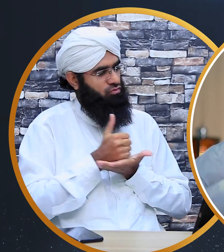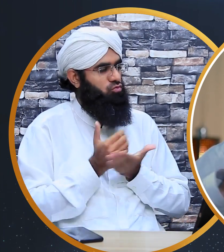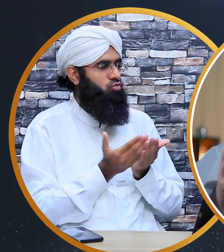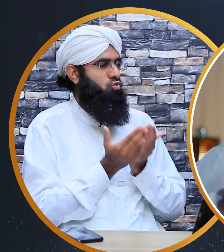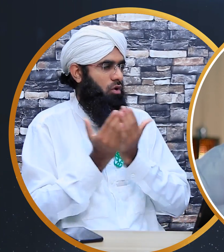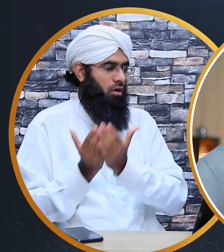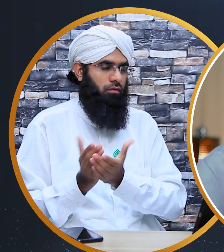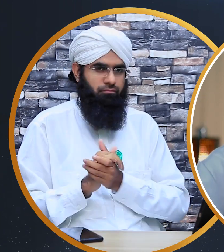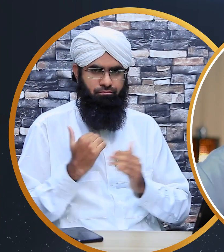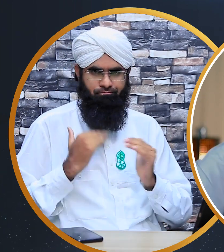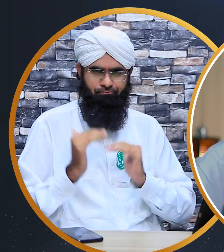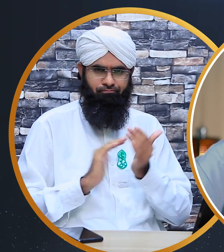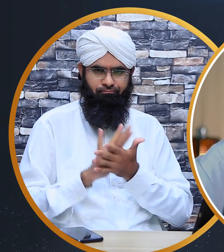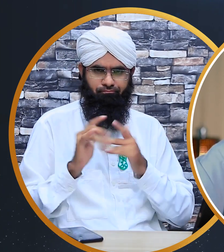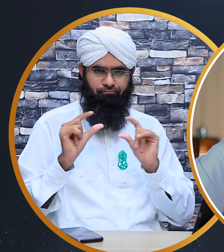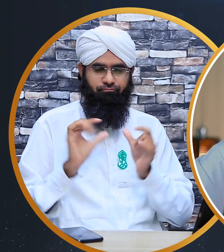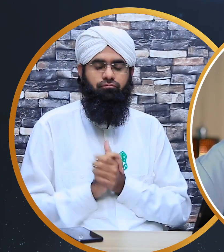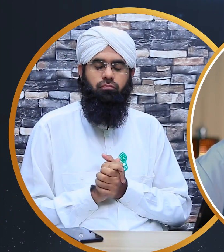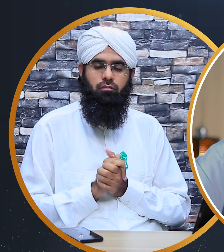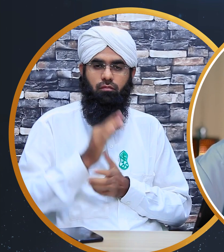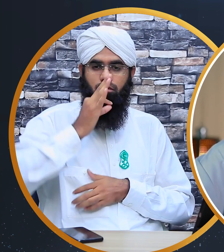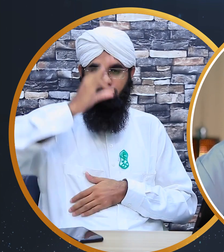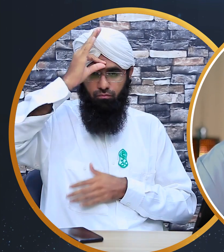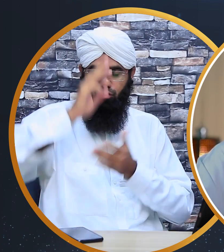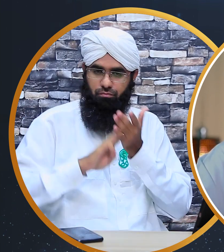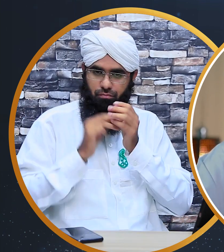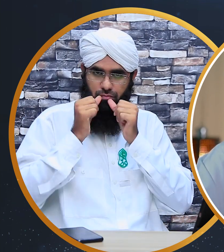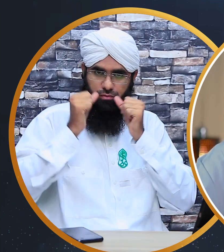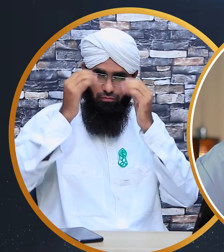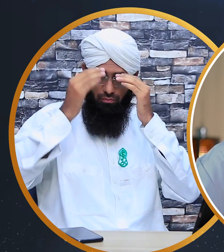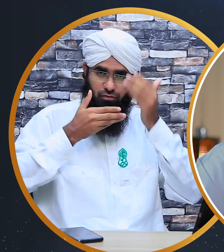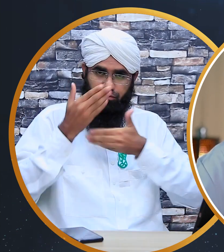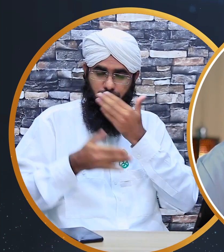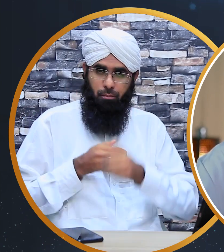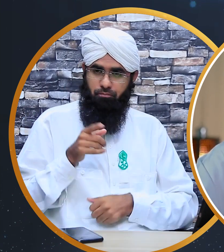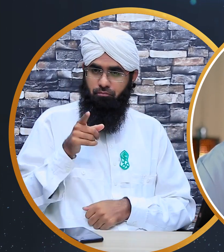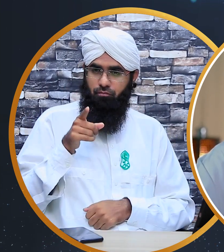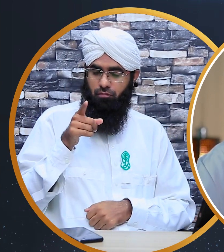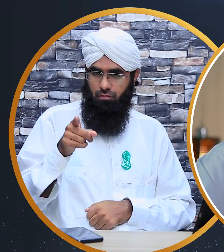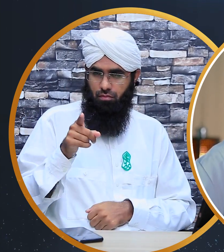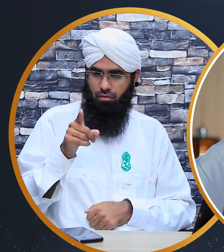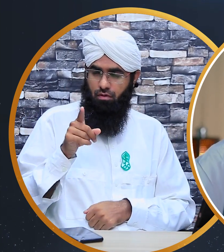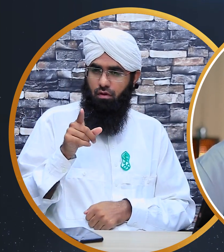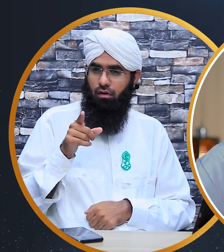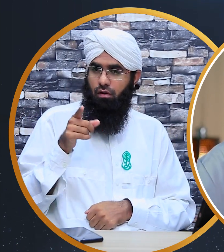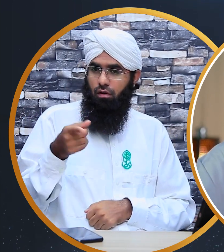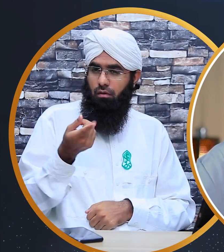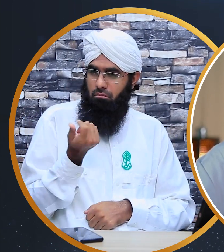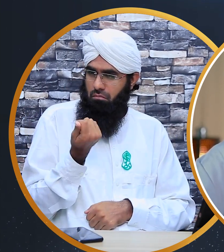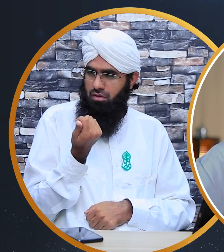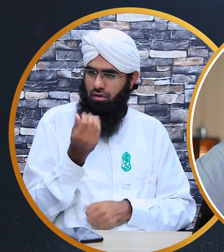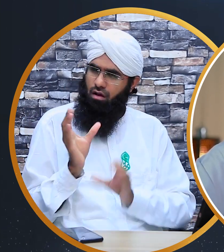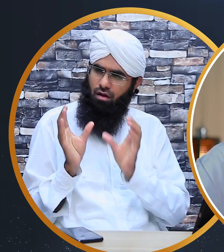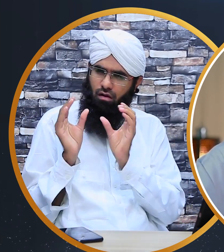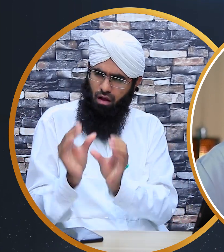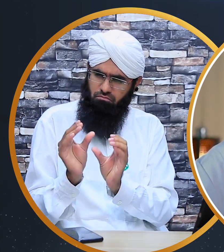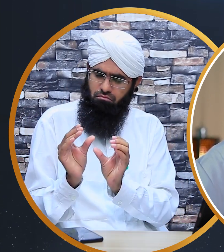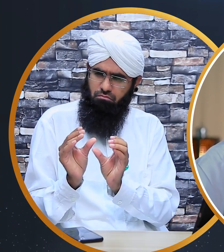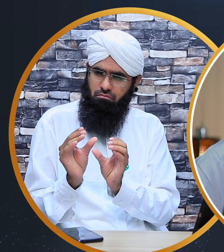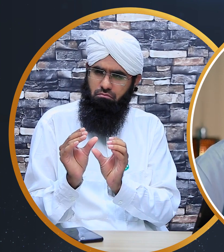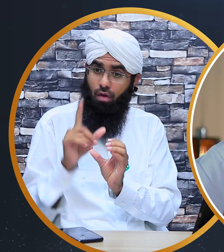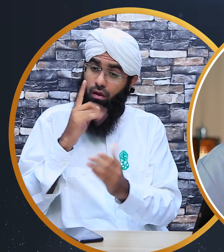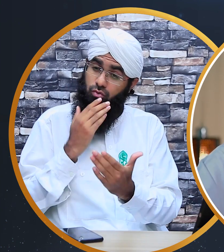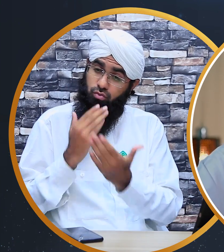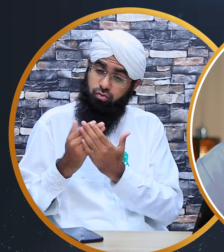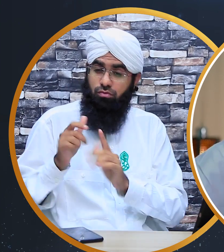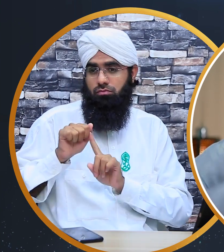میں اس واقعے کا خلاصہ پیش کر رہا ہوں۔ تو پیارے آقا علیہ الصلوۃ والسلام نے فرمایا، اے ثعلبہ، وہ اچھا ہے مال جس پر تم اللہ کا شکر ادا کر سکو،